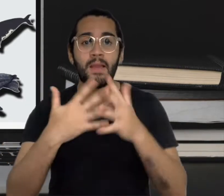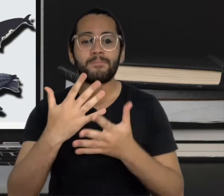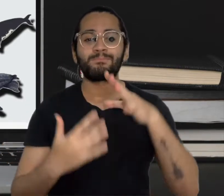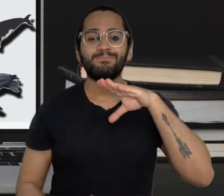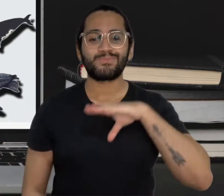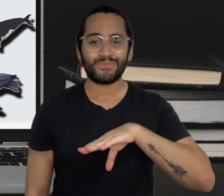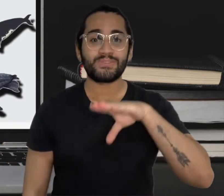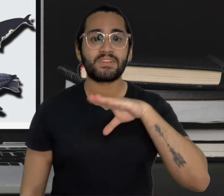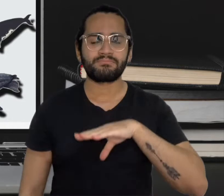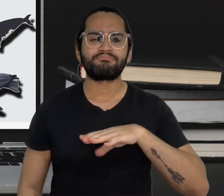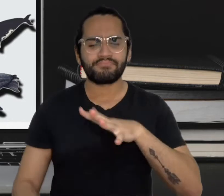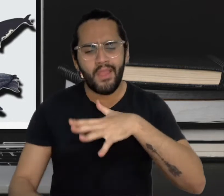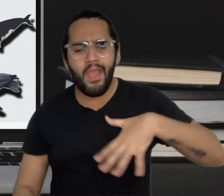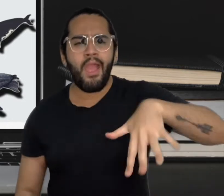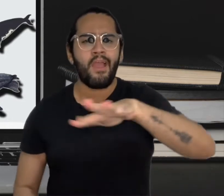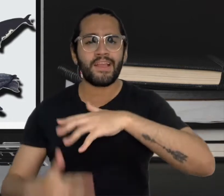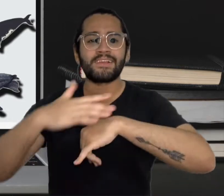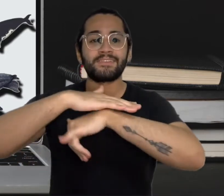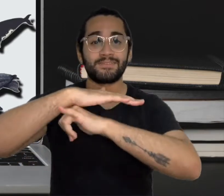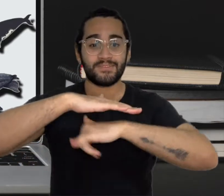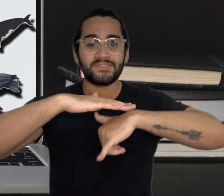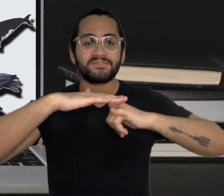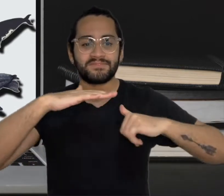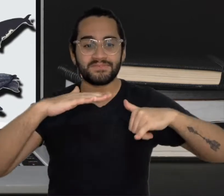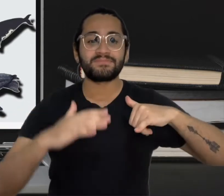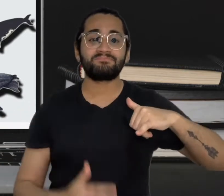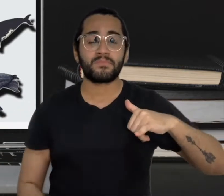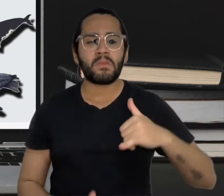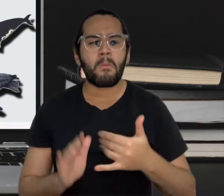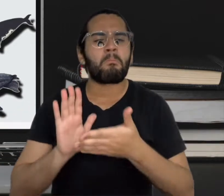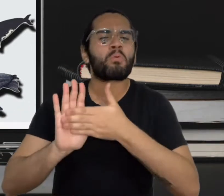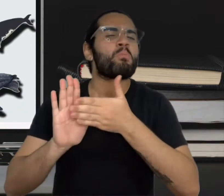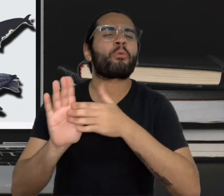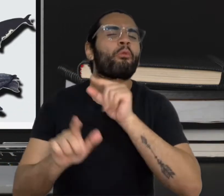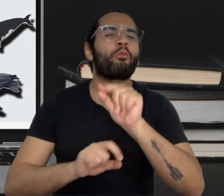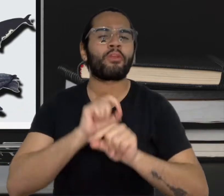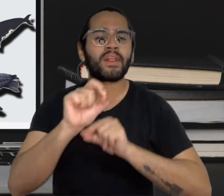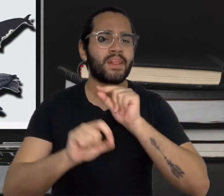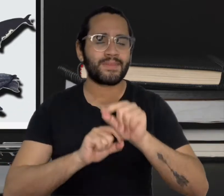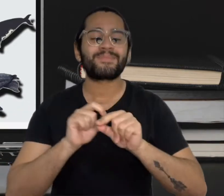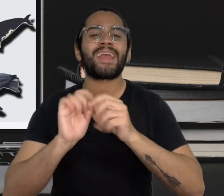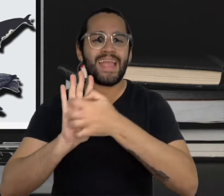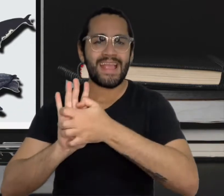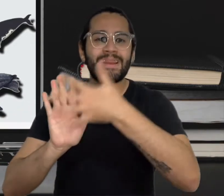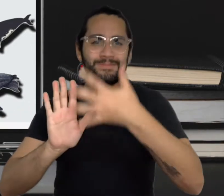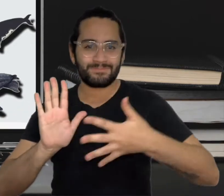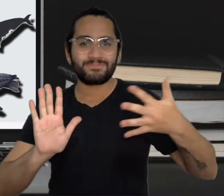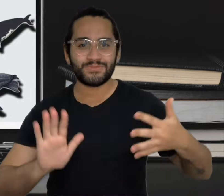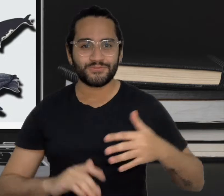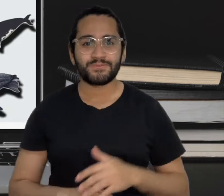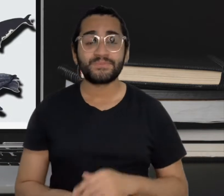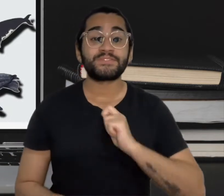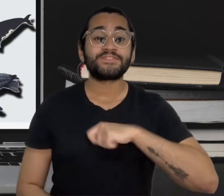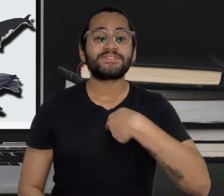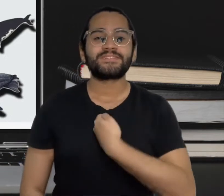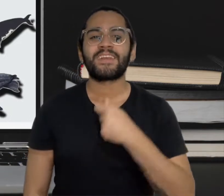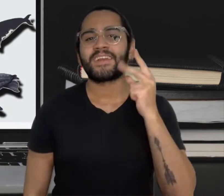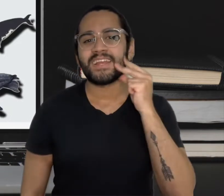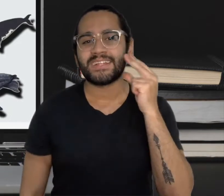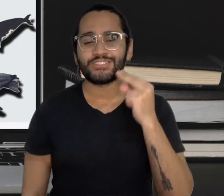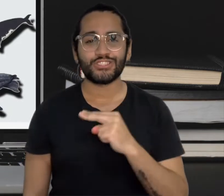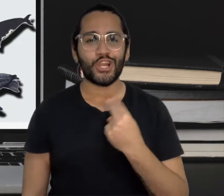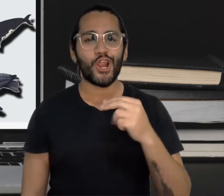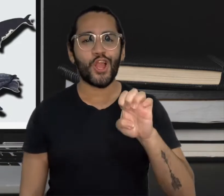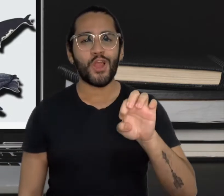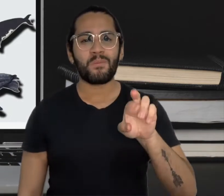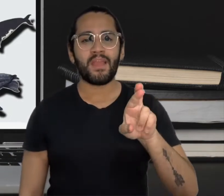bilíngue, Libras-Português na área da biologia marinha. É uma proposta de um e-book.